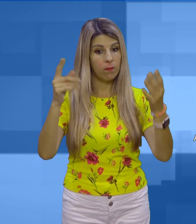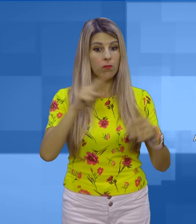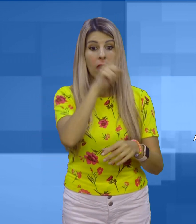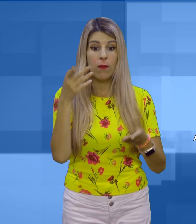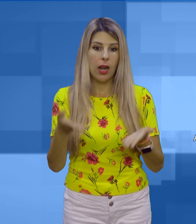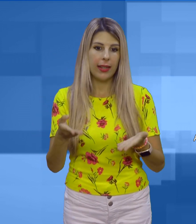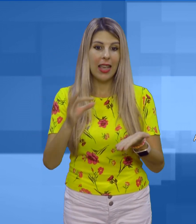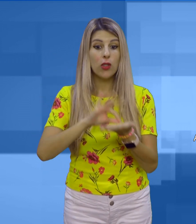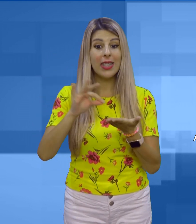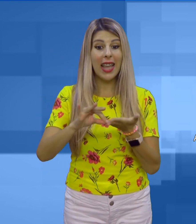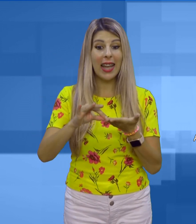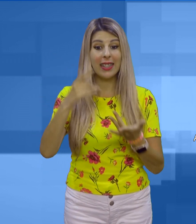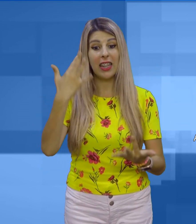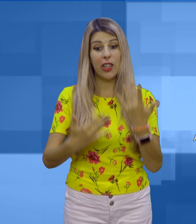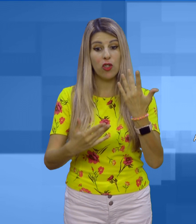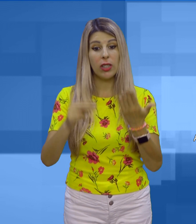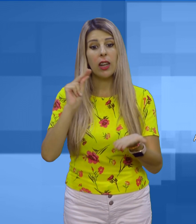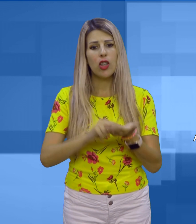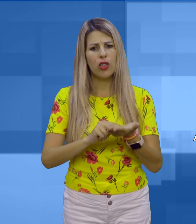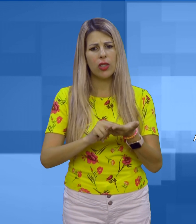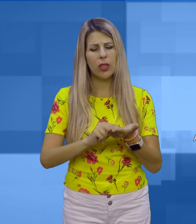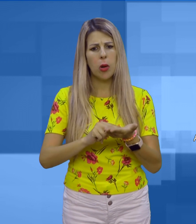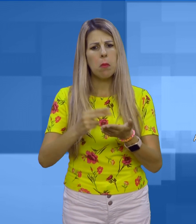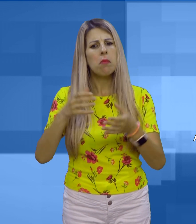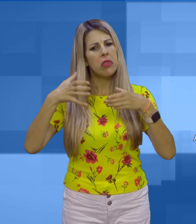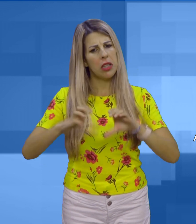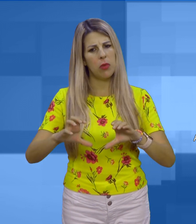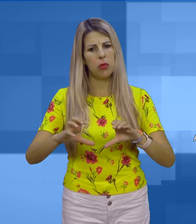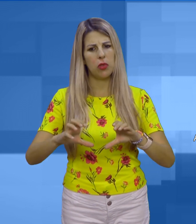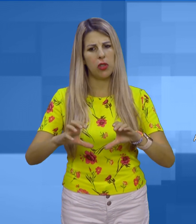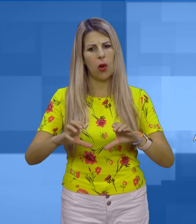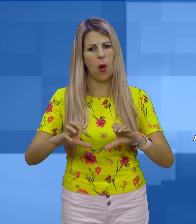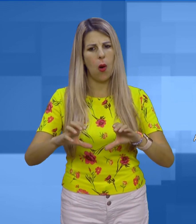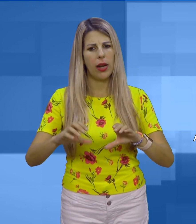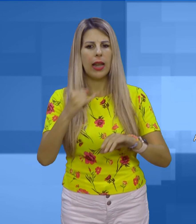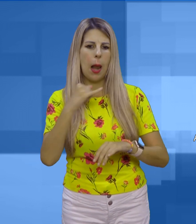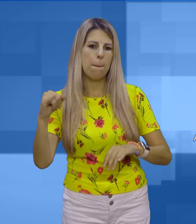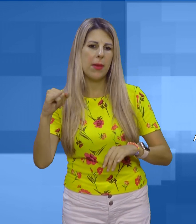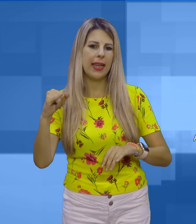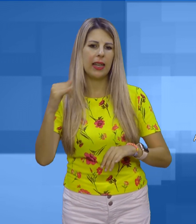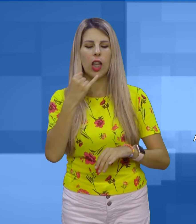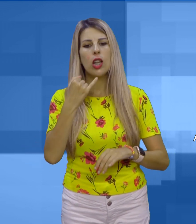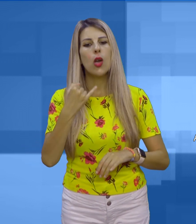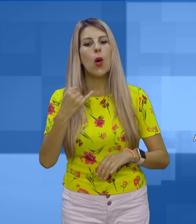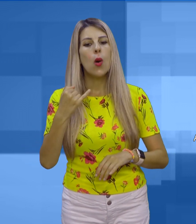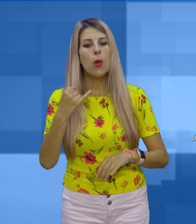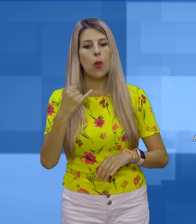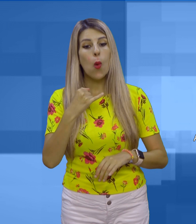Finora i dati degli incendi registrano un arretramento rispetto alla media degli ultimi 10 anni è un